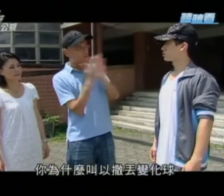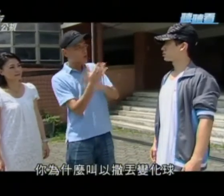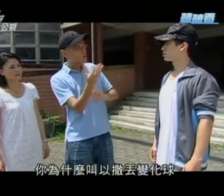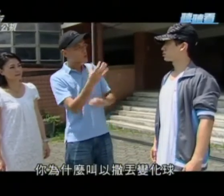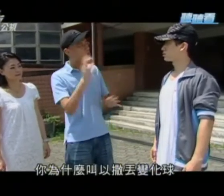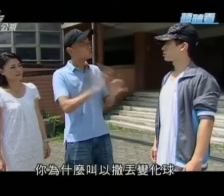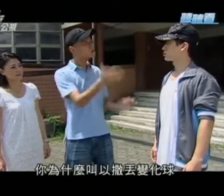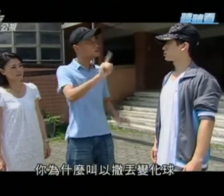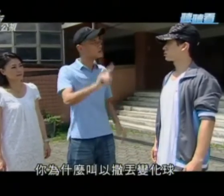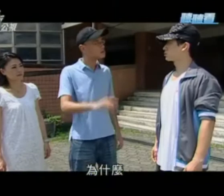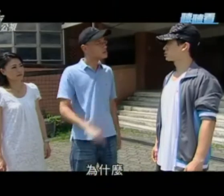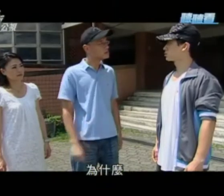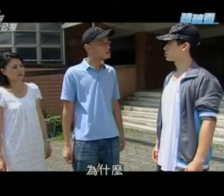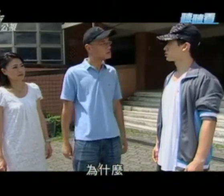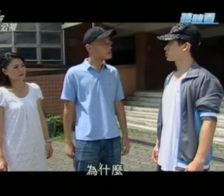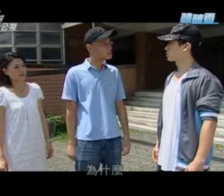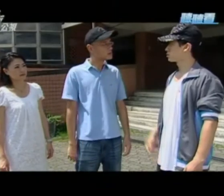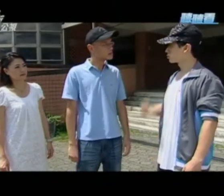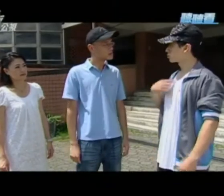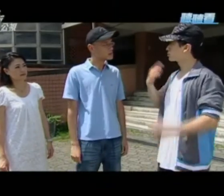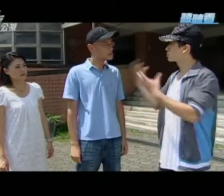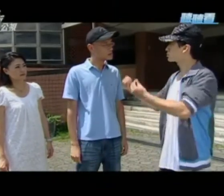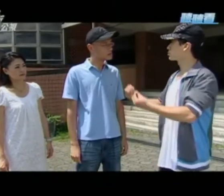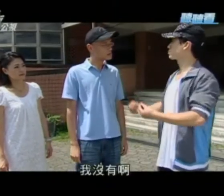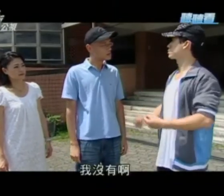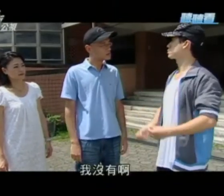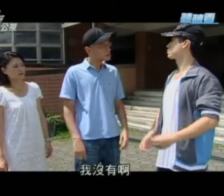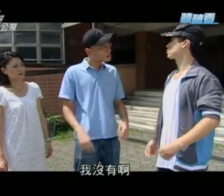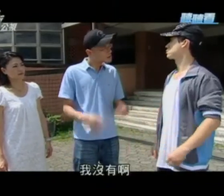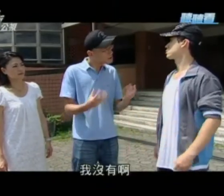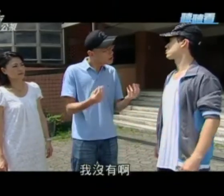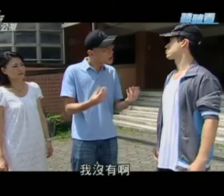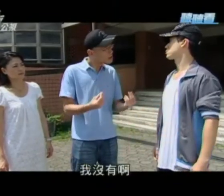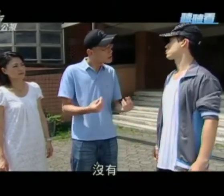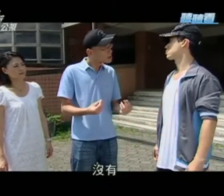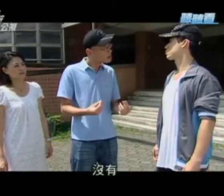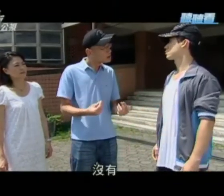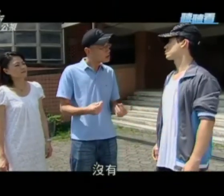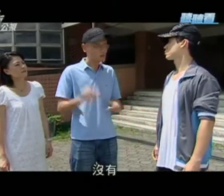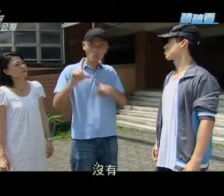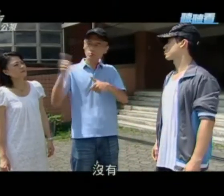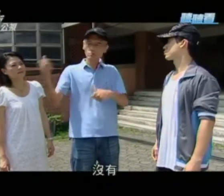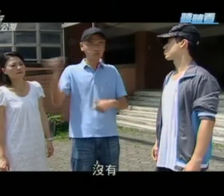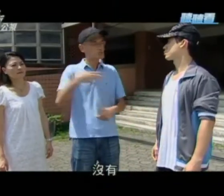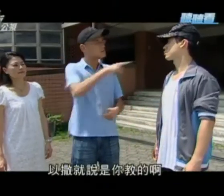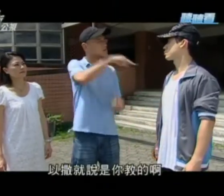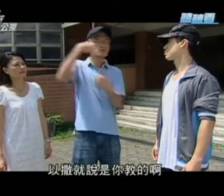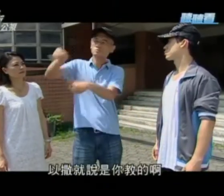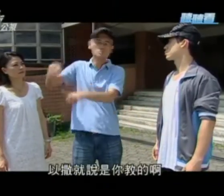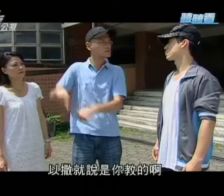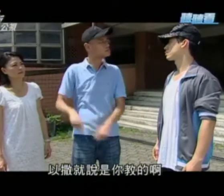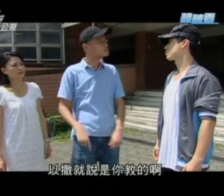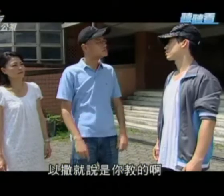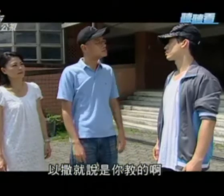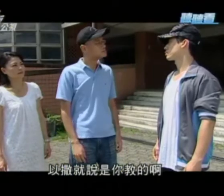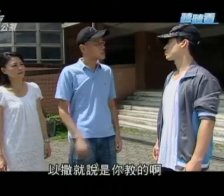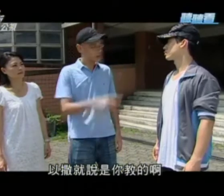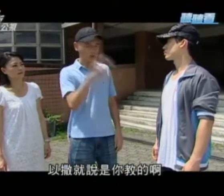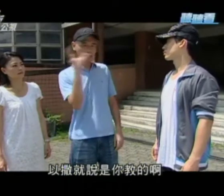球？为什么？ 我没有啊， 没有。以萨就说是你教的，